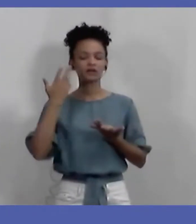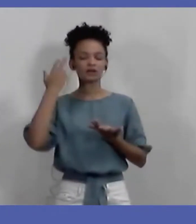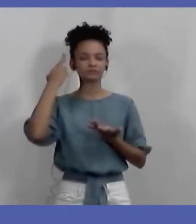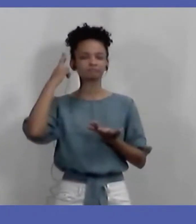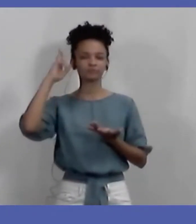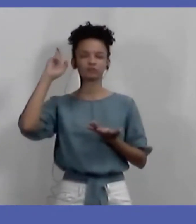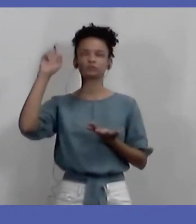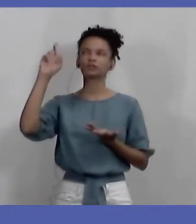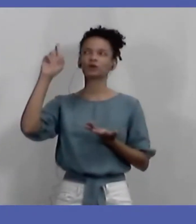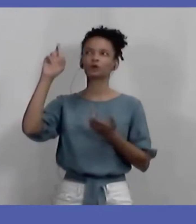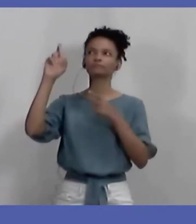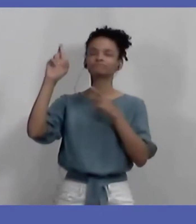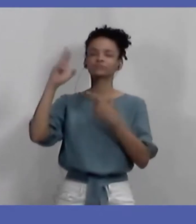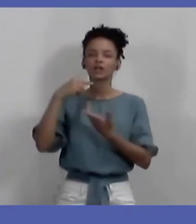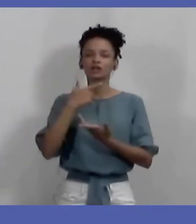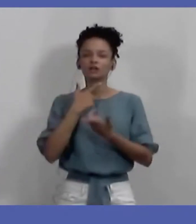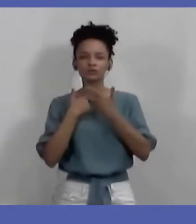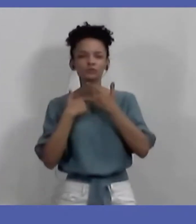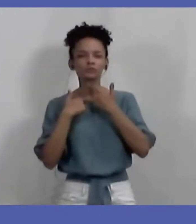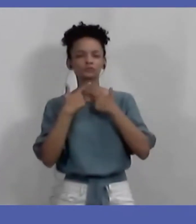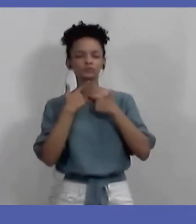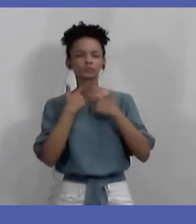ele precisava.